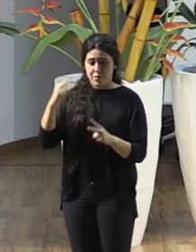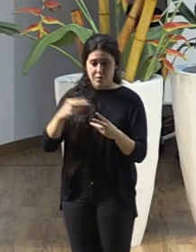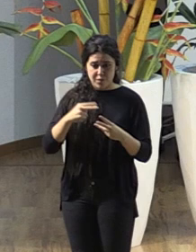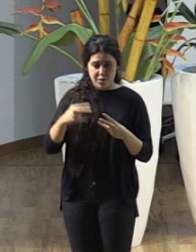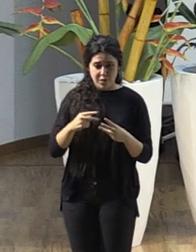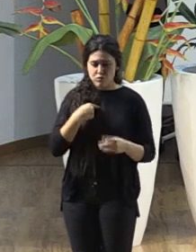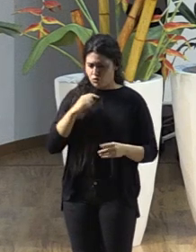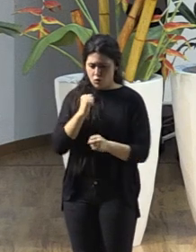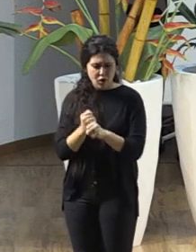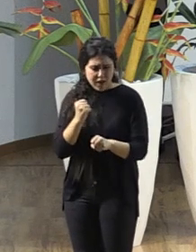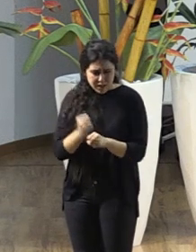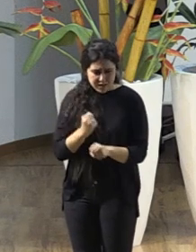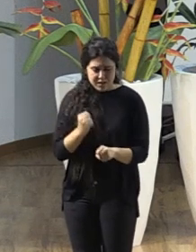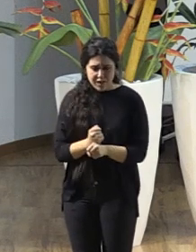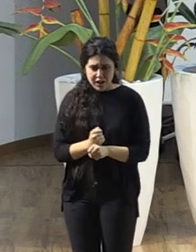trabajado